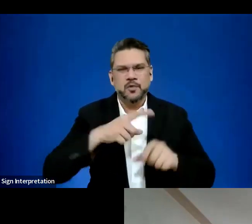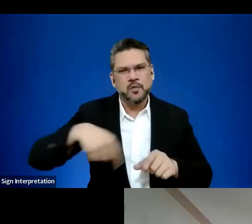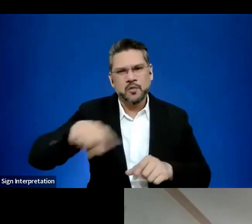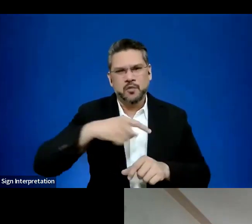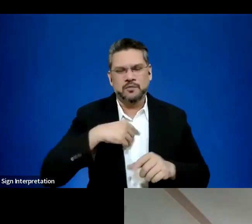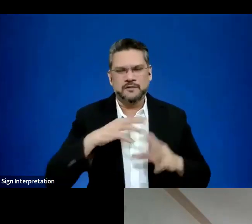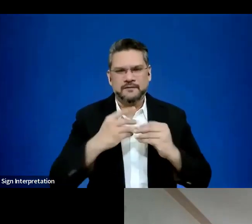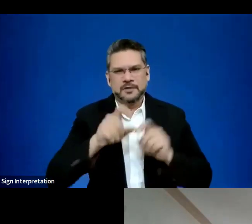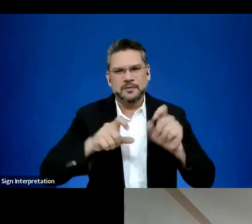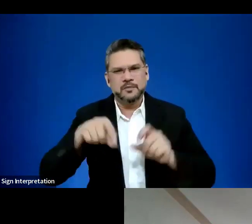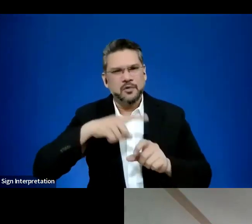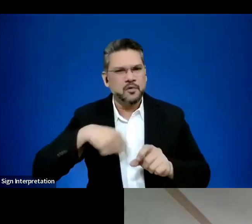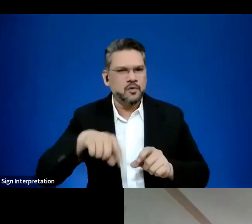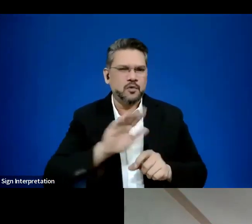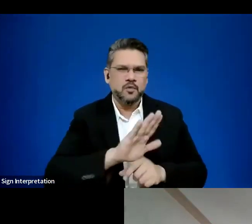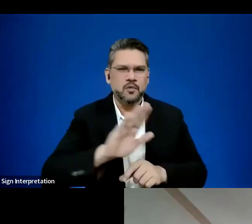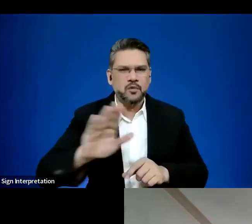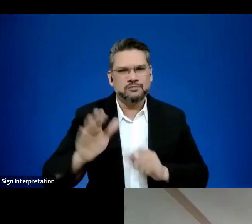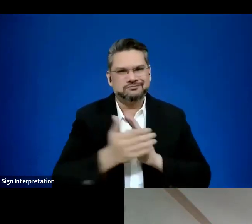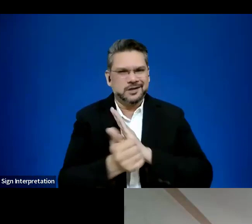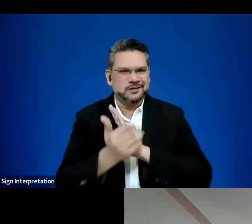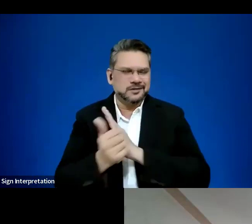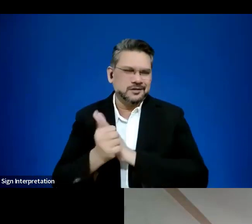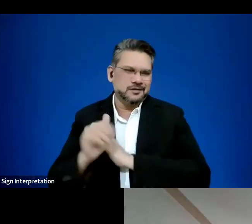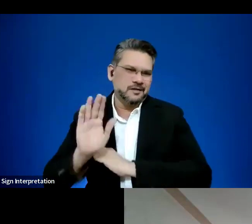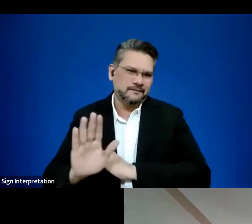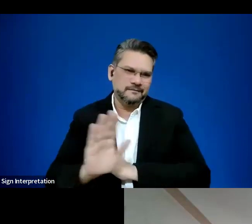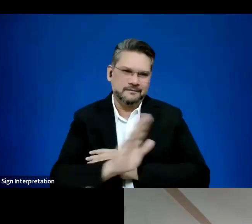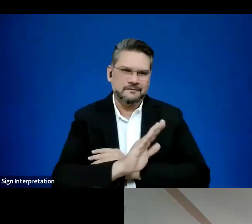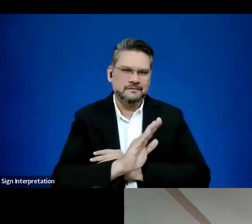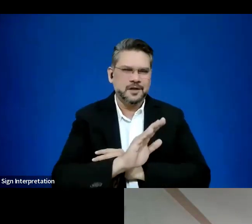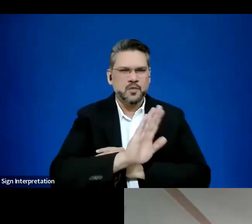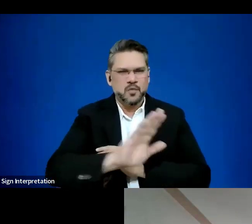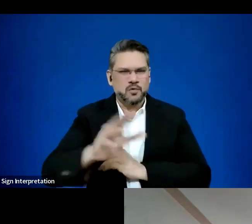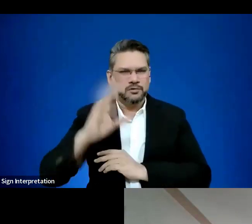因为我们的家族我们都是非常的赋予这些才能的，